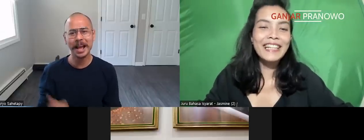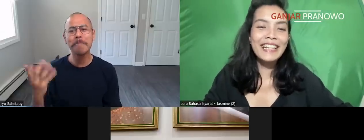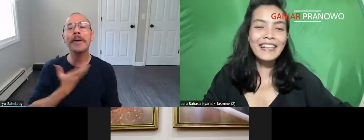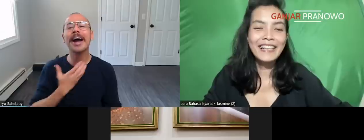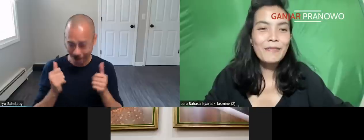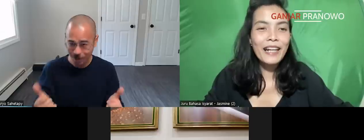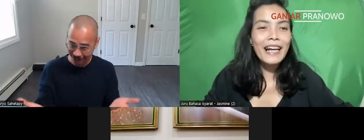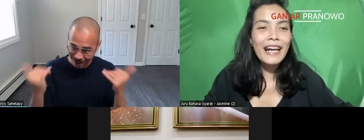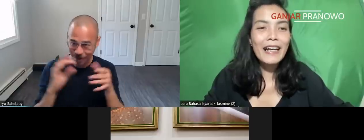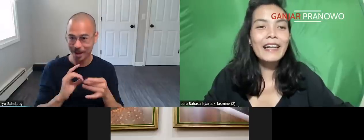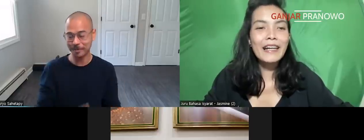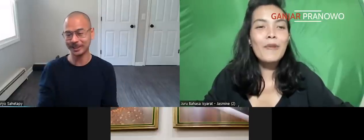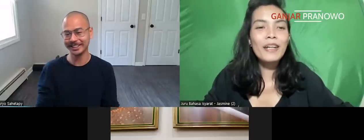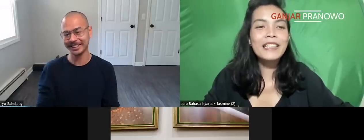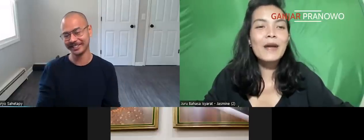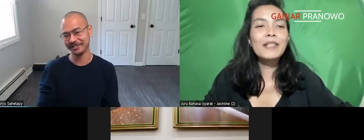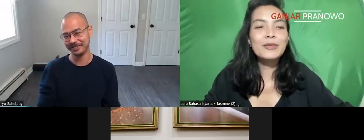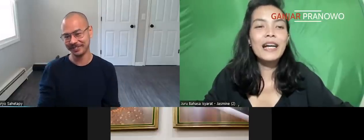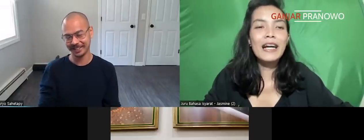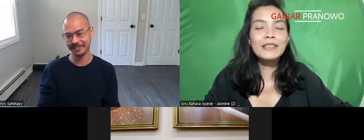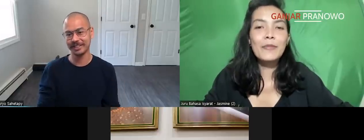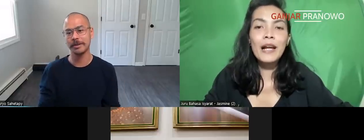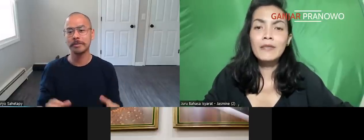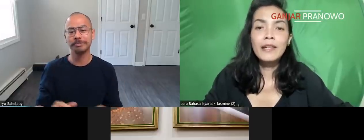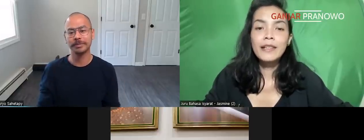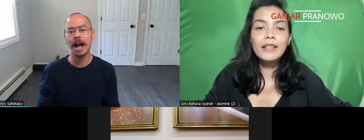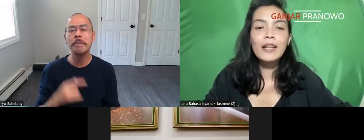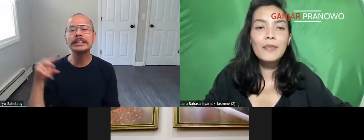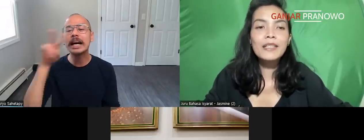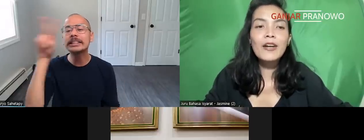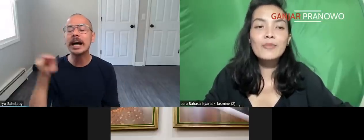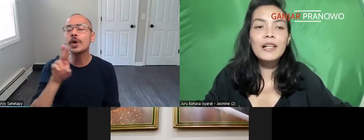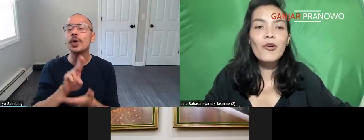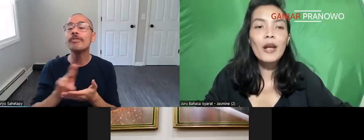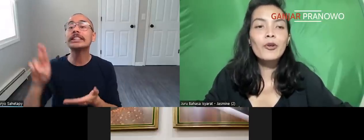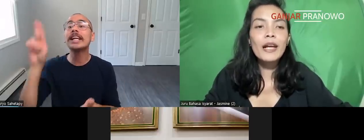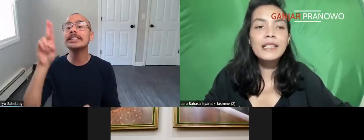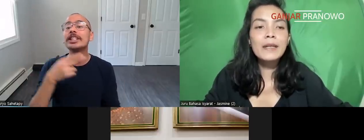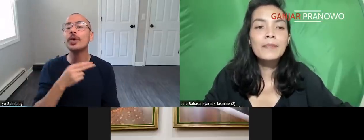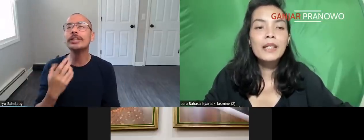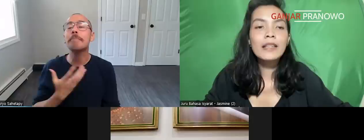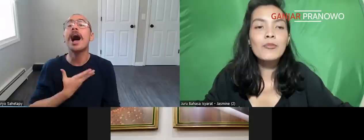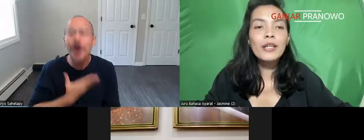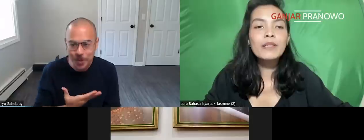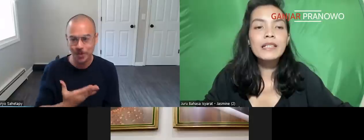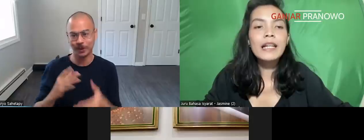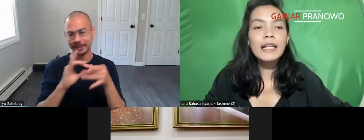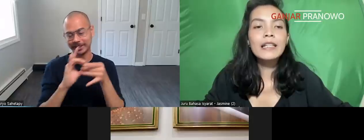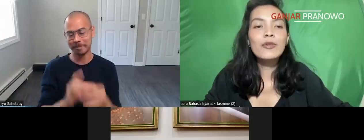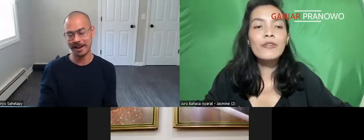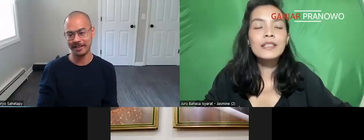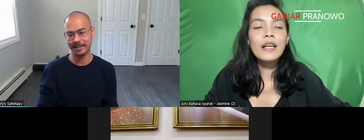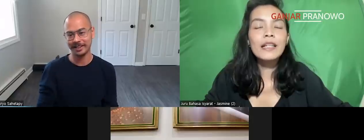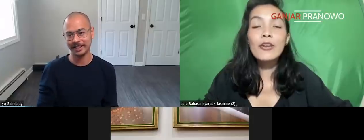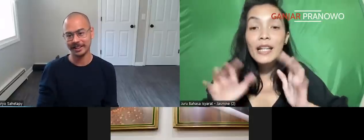dilihat-lihat mereka ee mau kerja sama juga saya bilang ya tidak ada masalah kalau misalnya mau kolaborasi nanti mungkin bisa cari